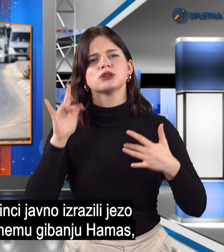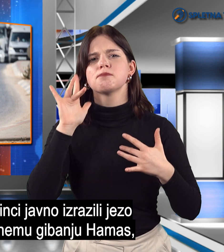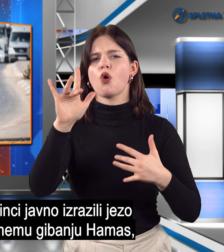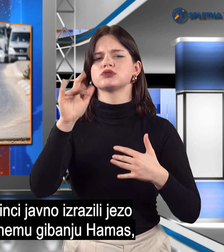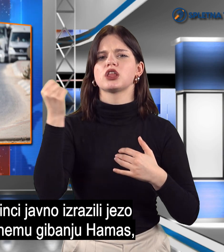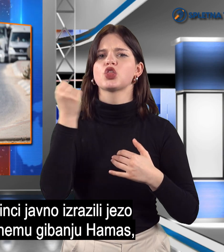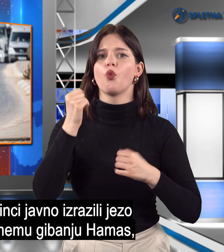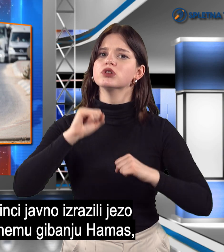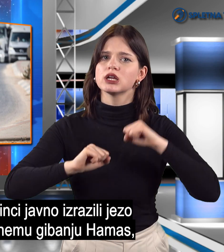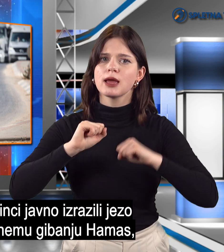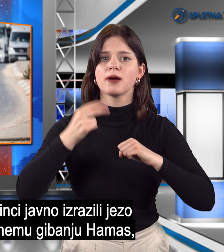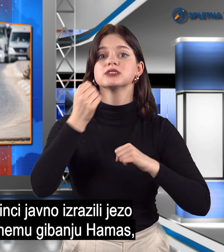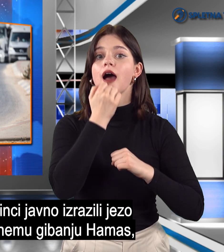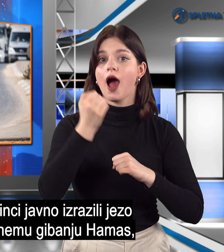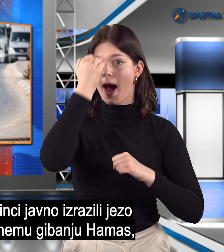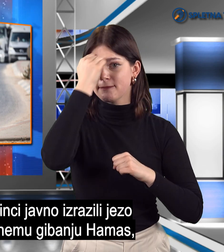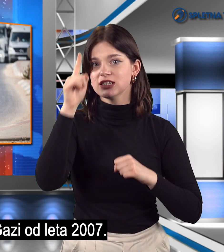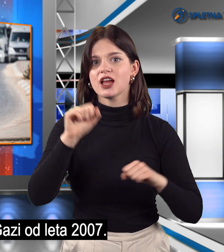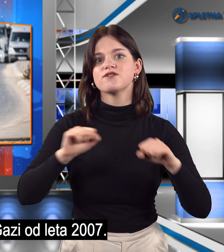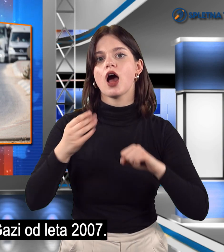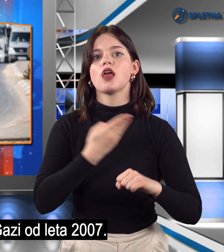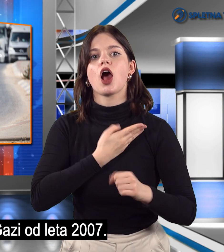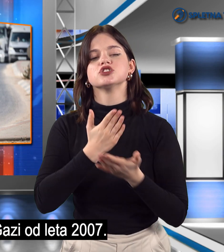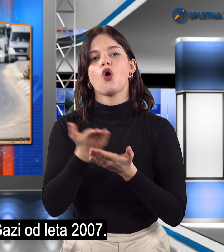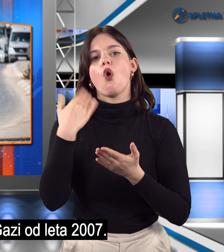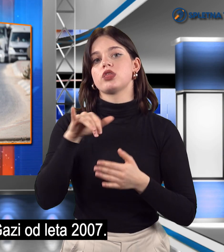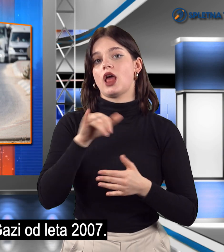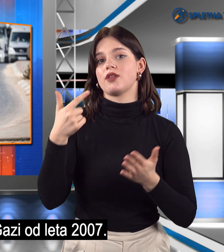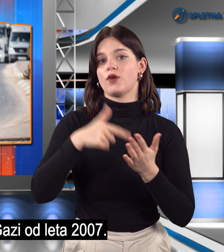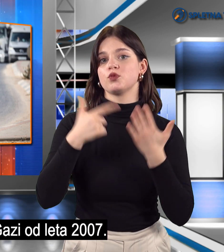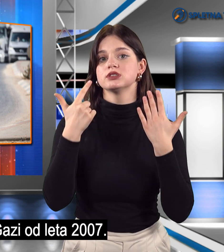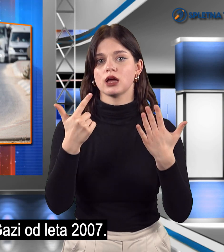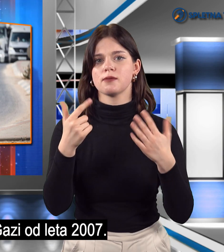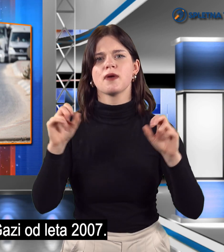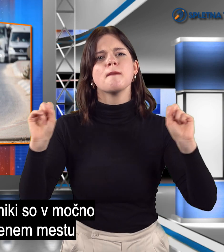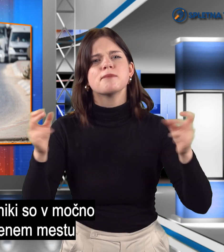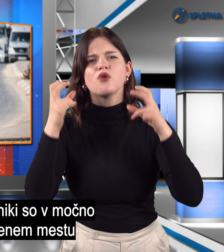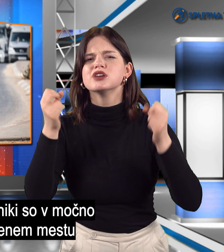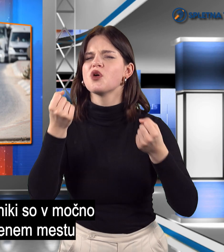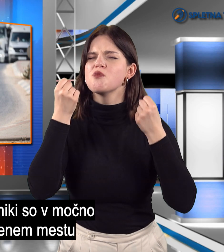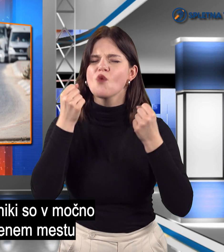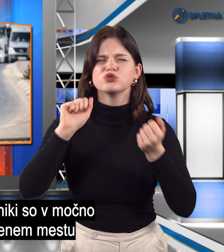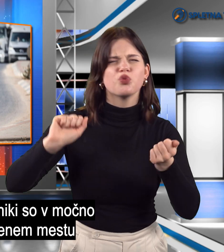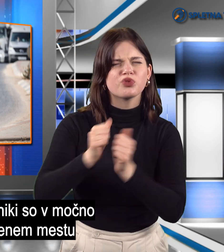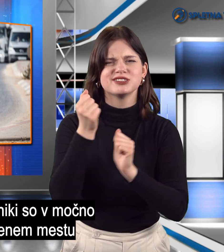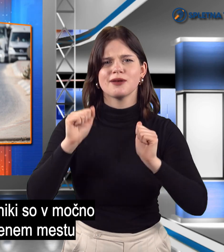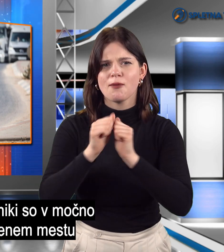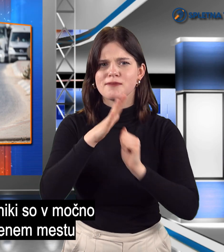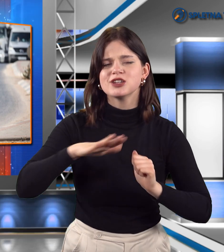izrazili jezo proti terorističnemu gibanju Hamas, ki vlada Gazi od leta 2007. Protestniki so